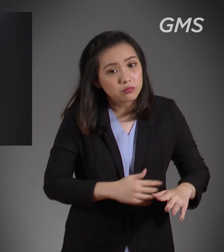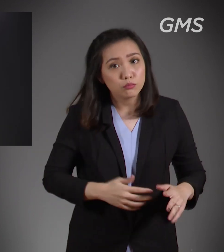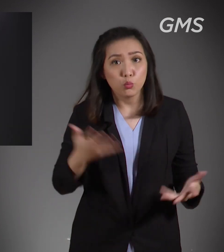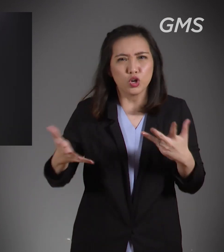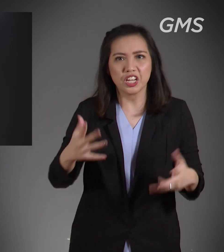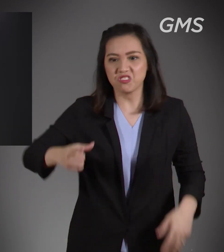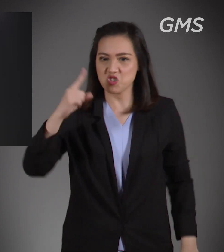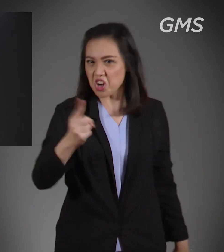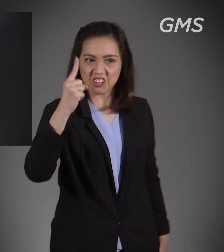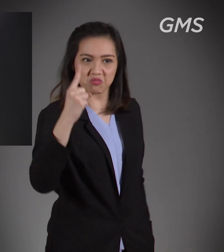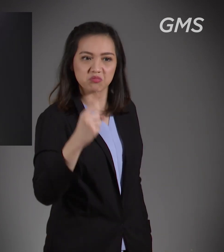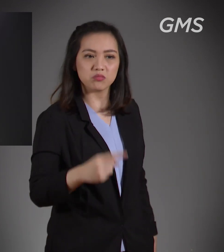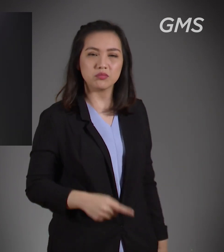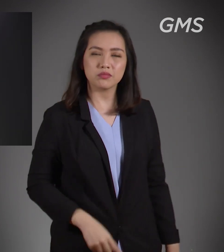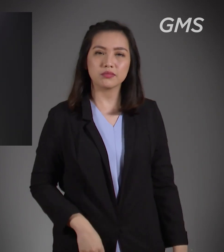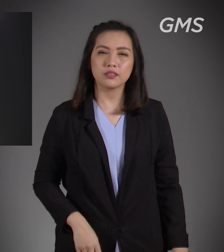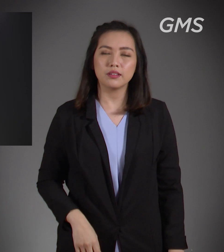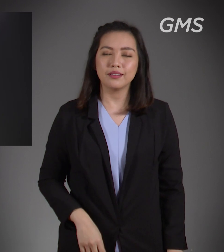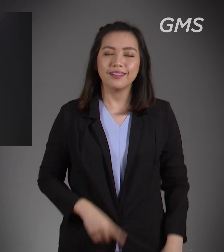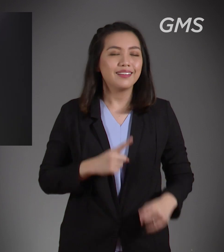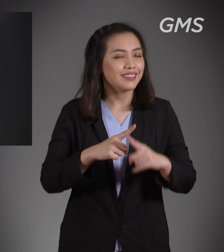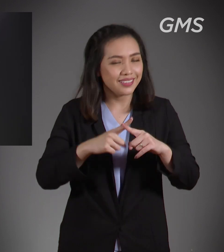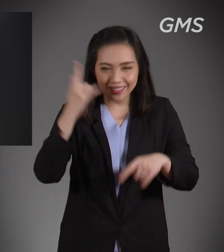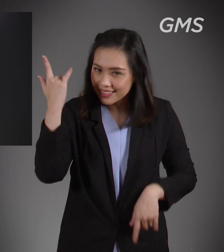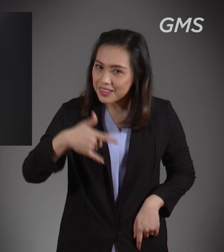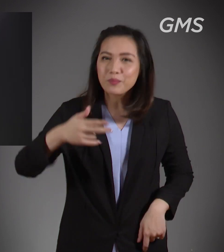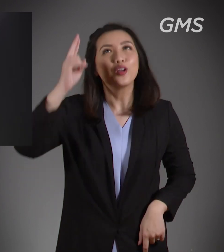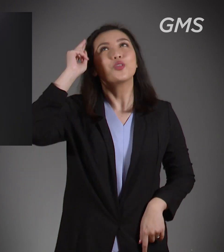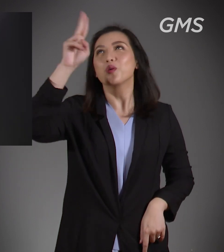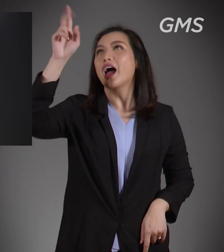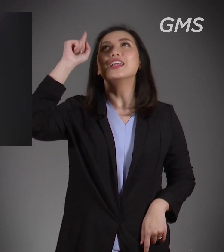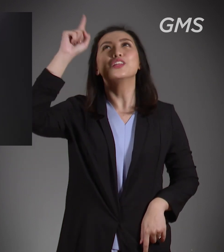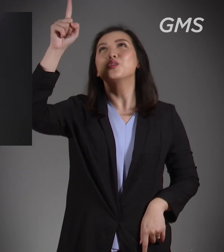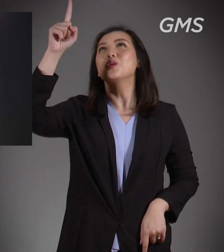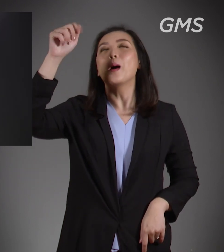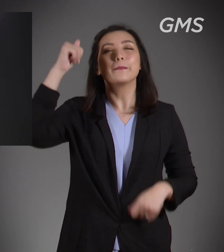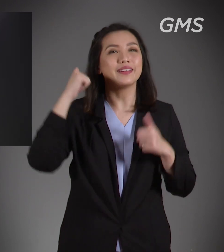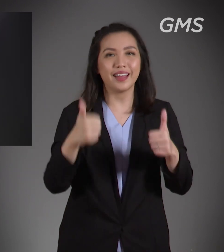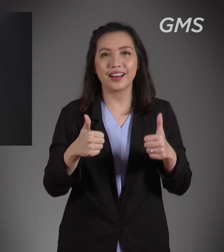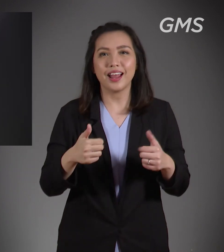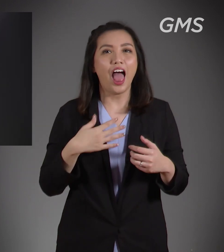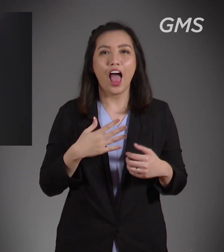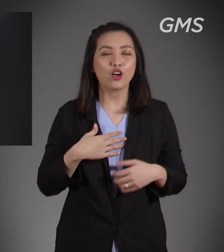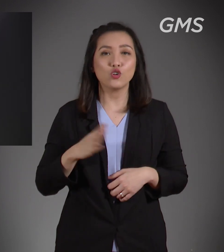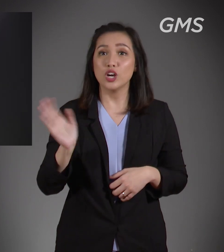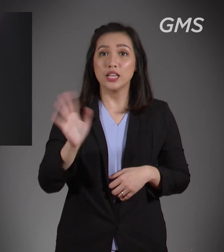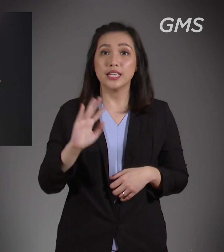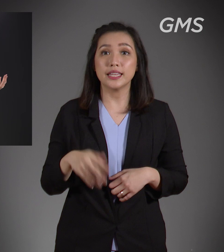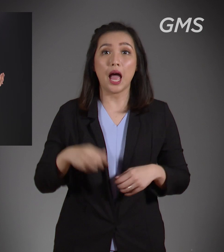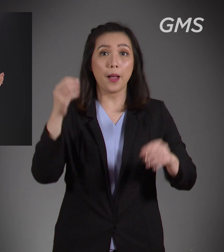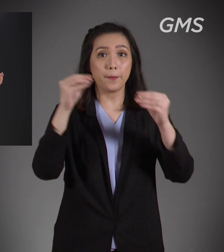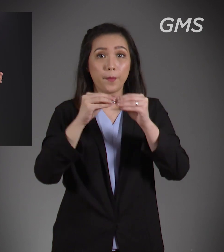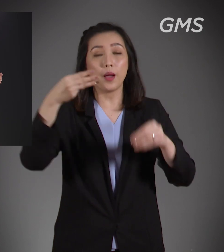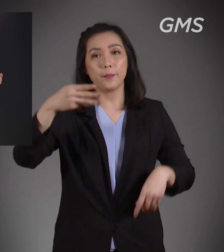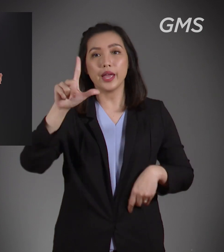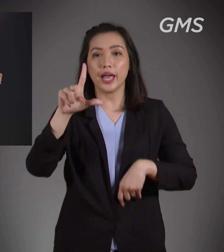keras, dia bisa berkata, but you are always right. Kau benar Tuhan, aku tidak punya pembelaan diri. Dia berkata, be it unto